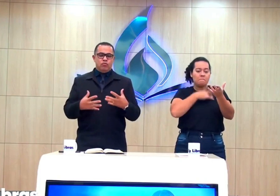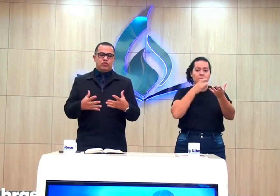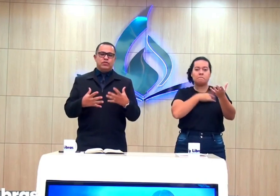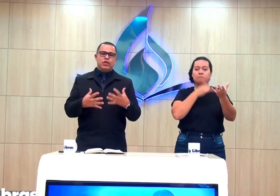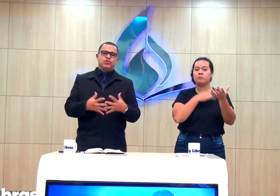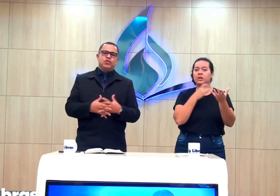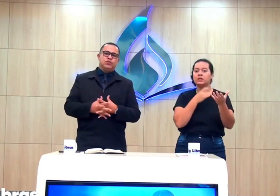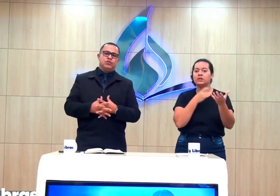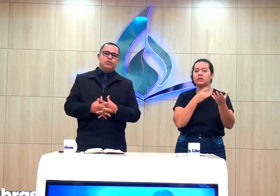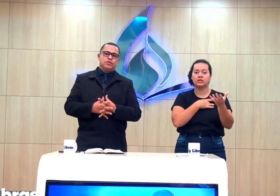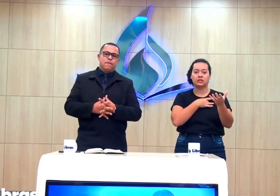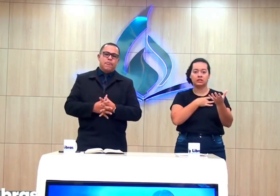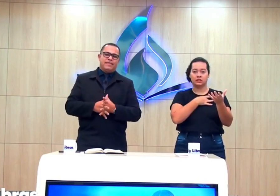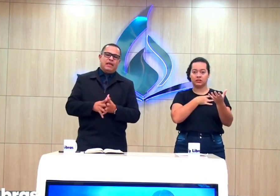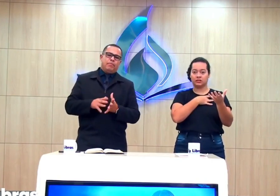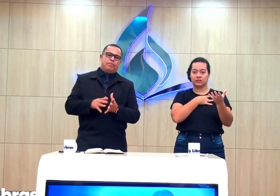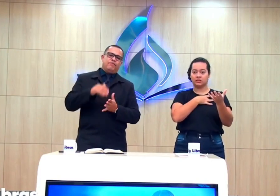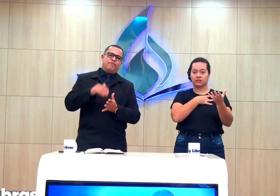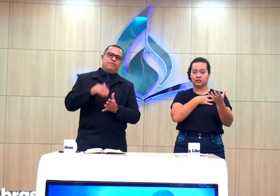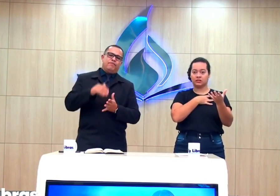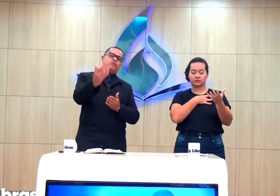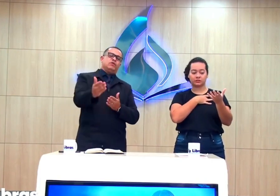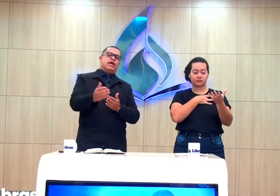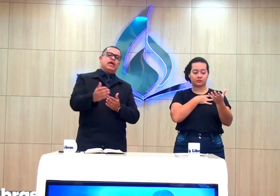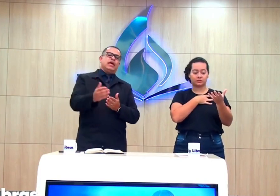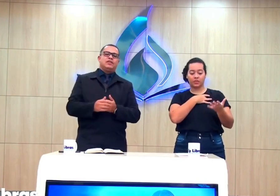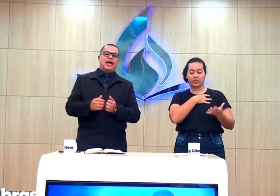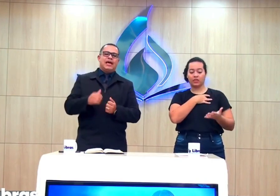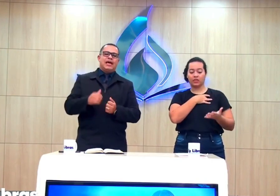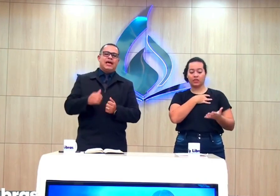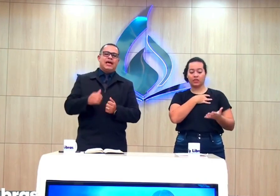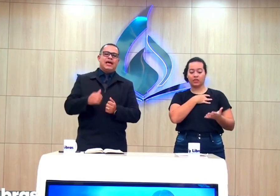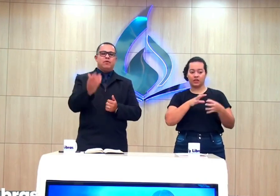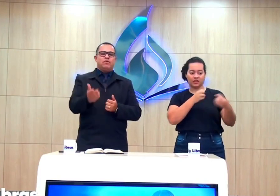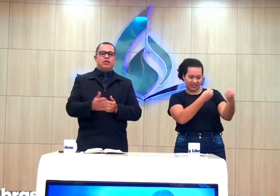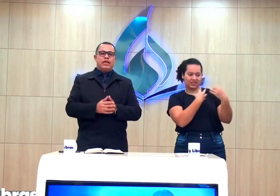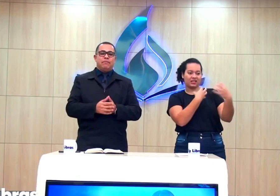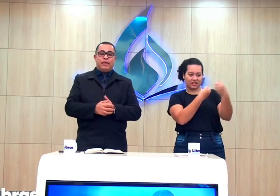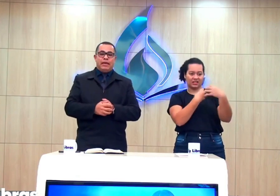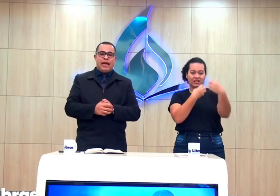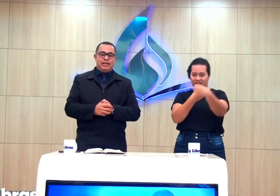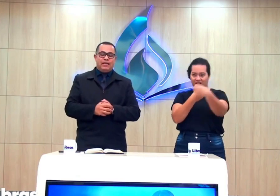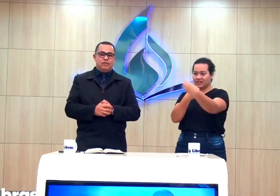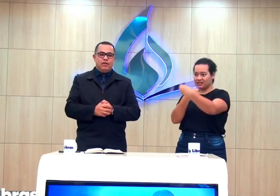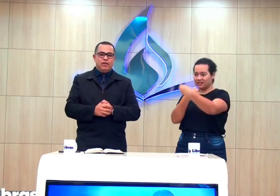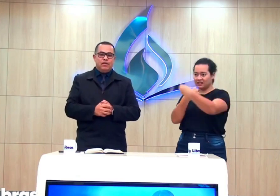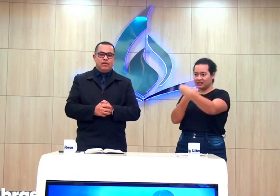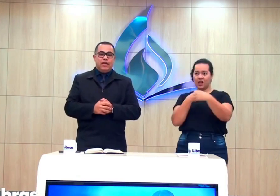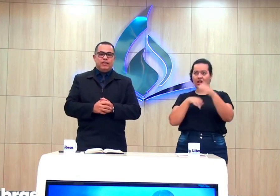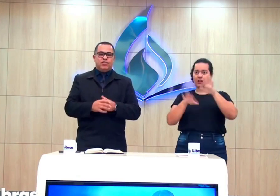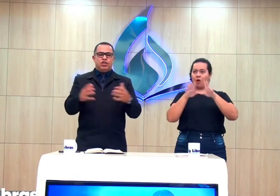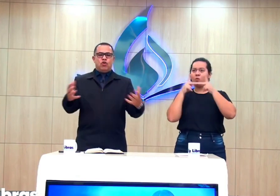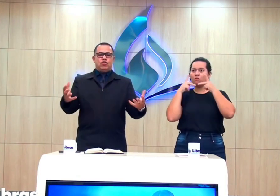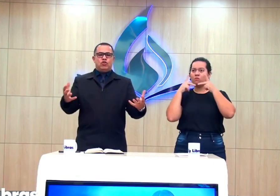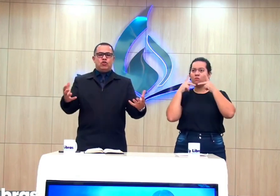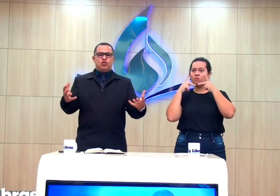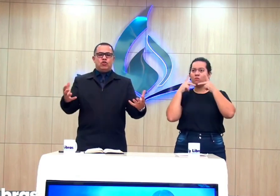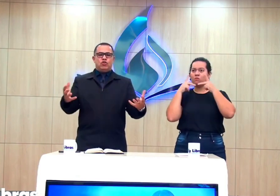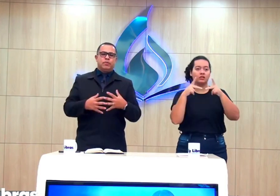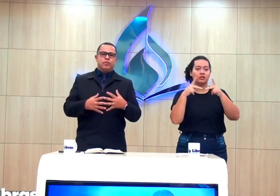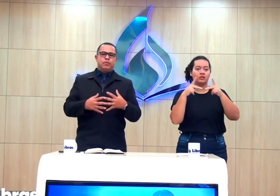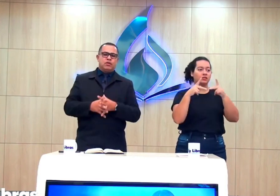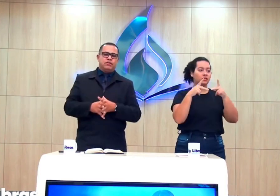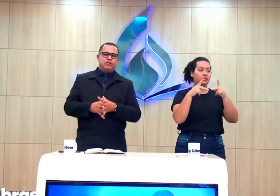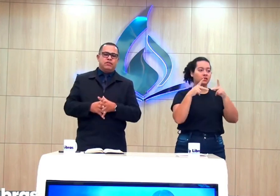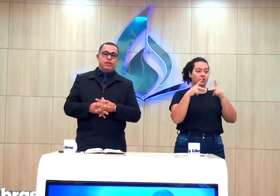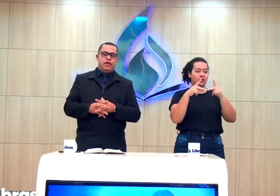em alguns sentidos, até pela forma com que é ensinado, pela forma com que é pregado, né, de que nós